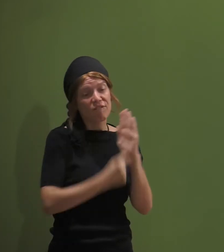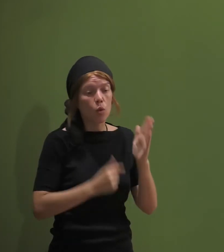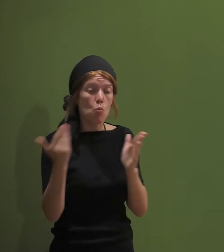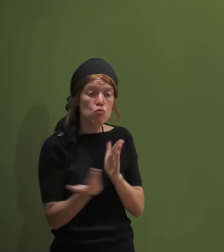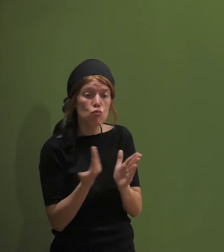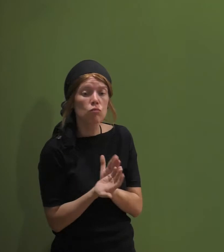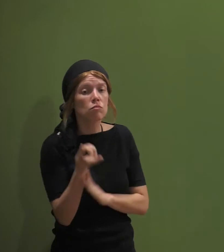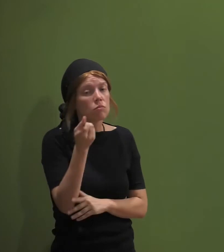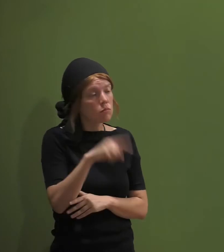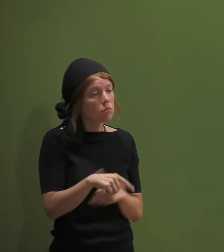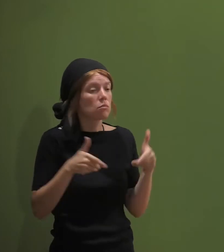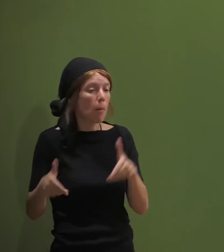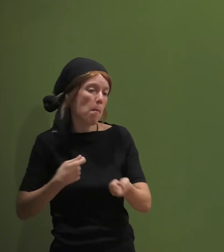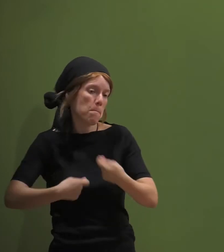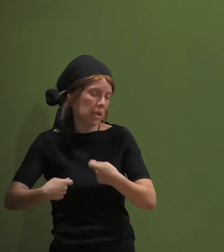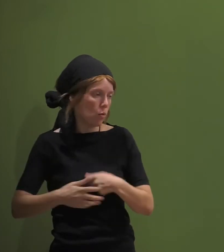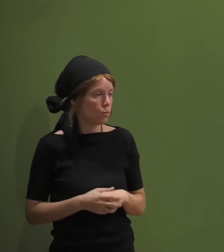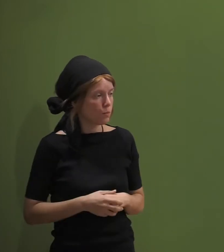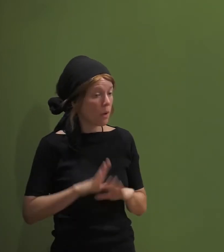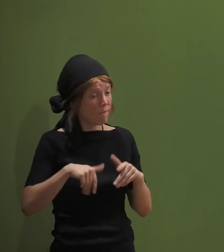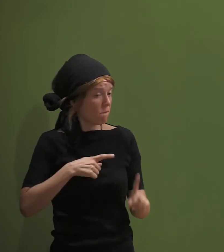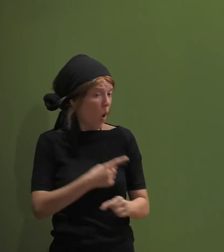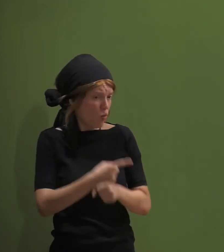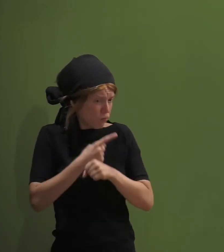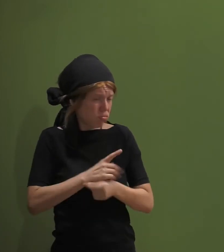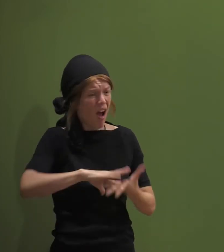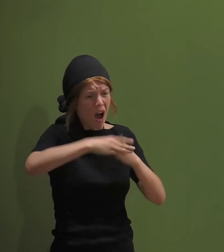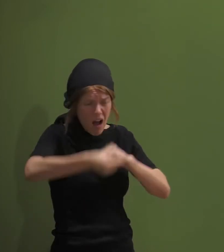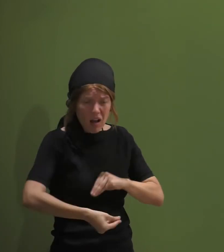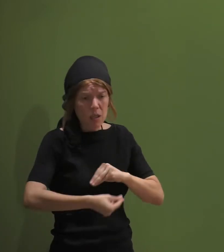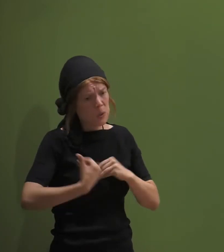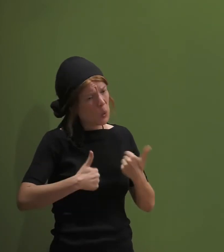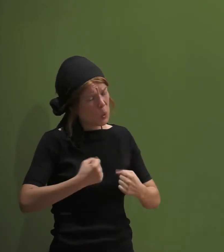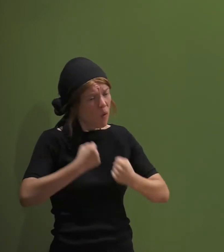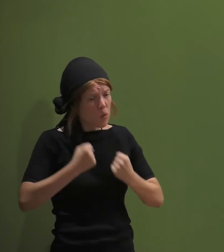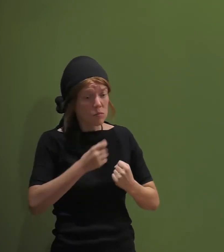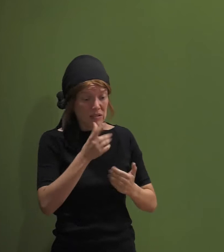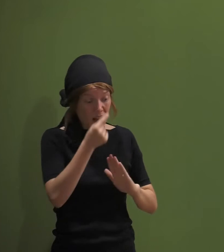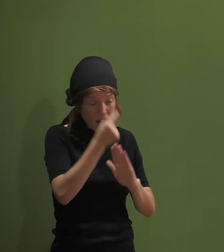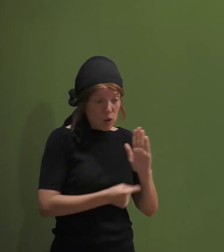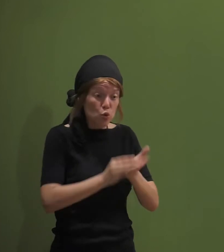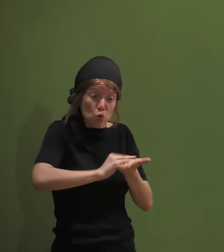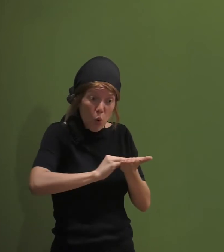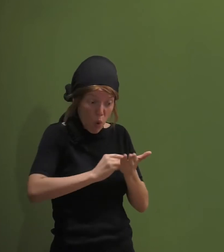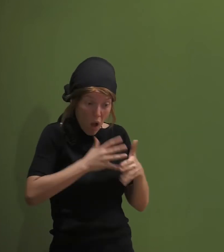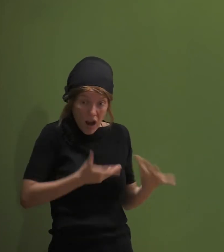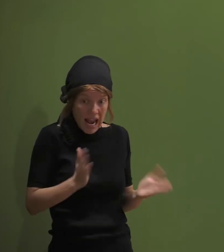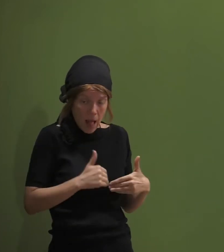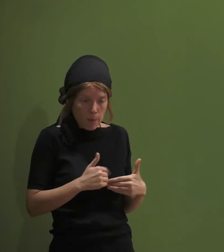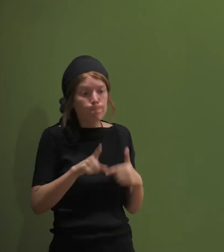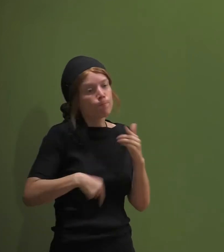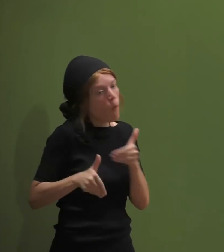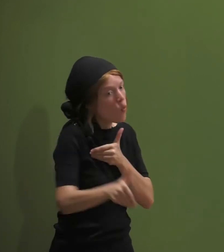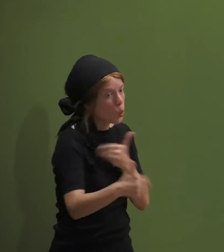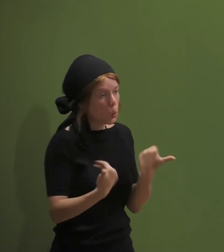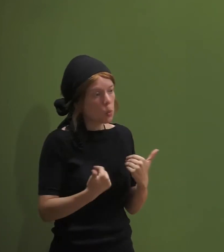producción como por el lado de los mercados, lo que obligará a fuertes reajustes si no se van tomando medidas para anticiparnos a los mismos. Aquí se